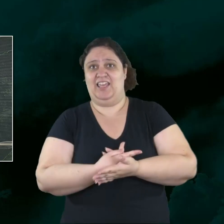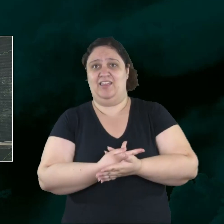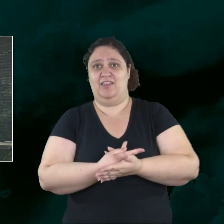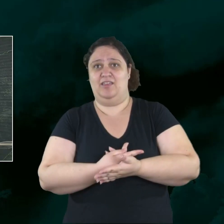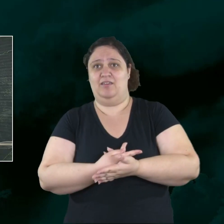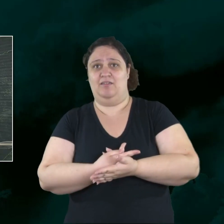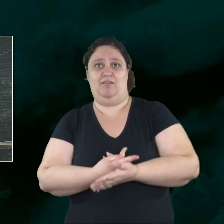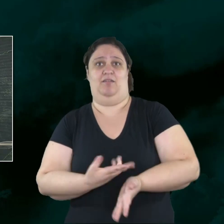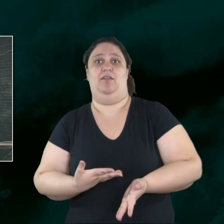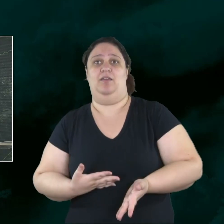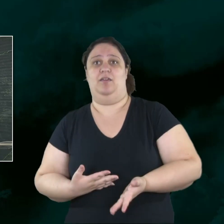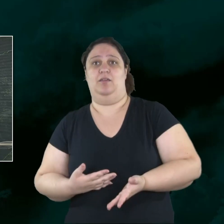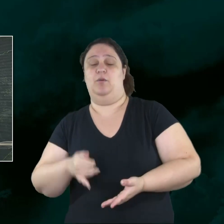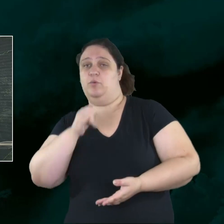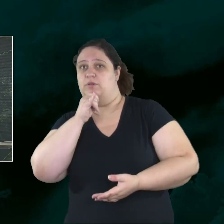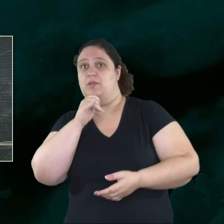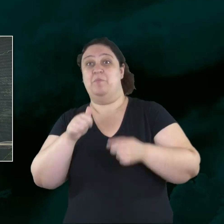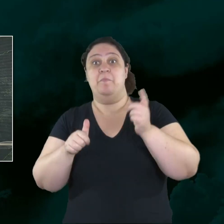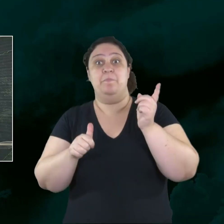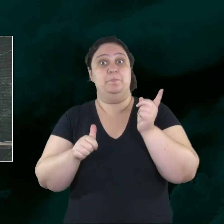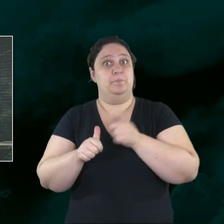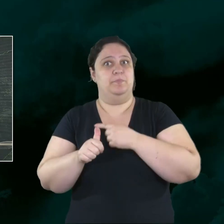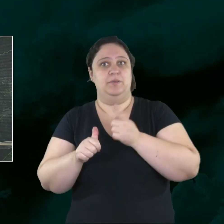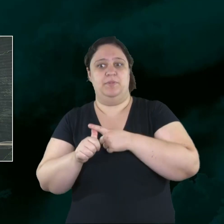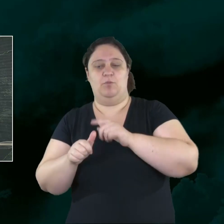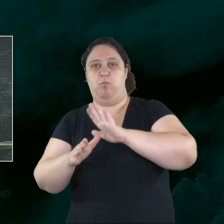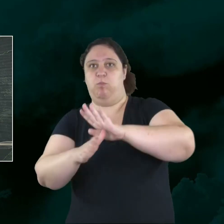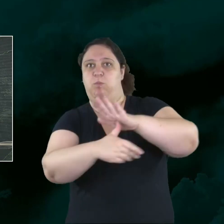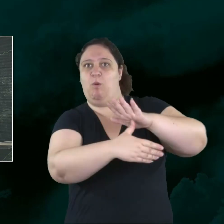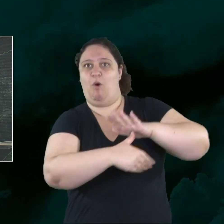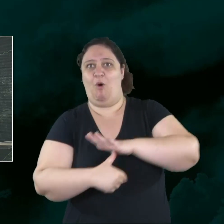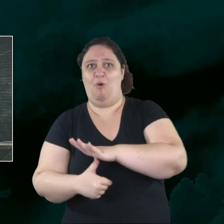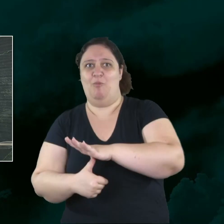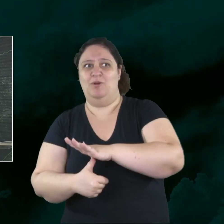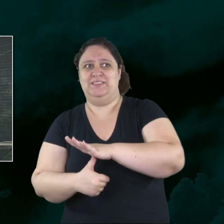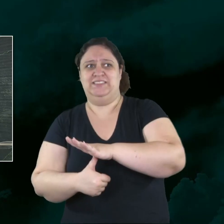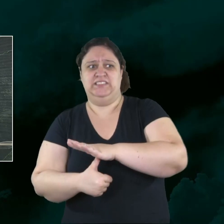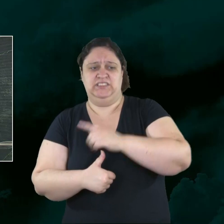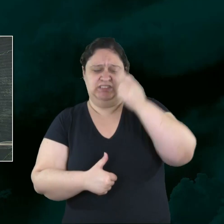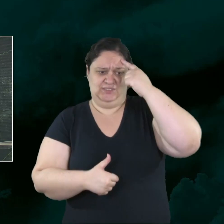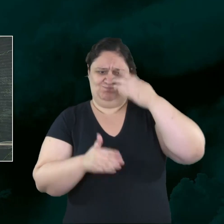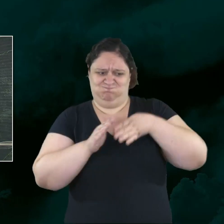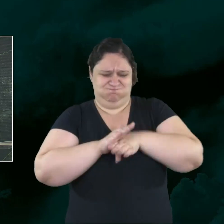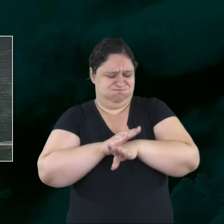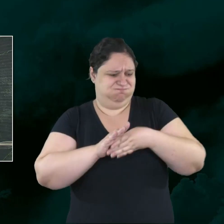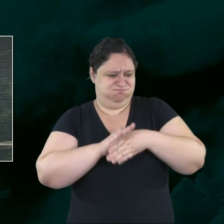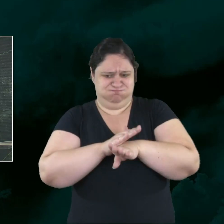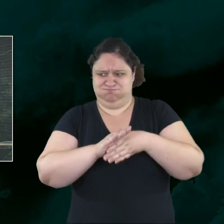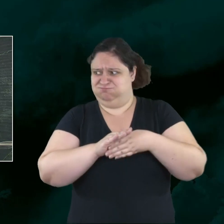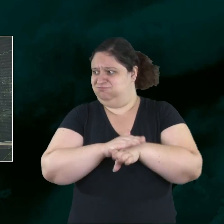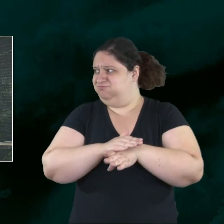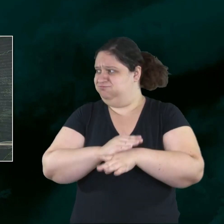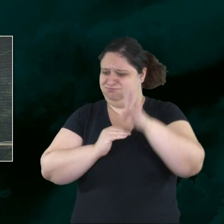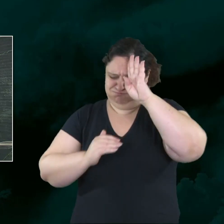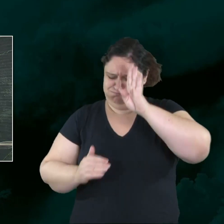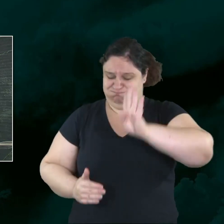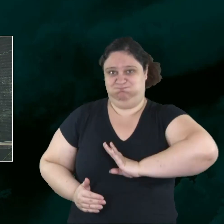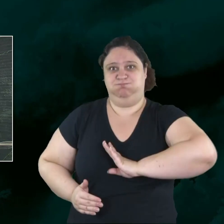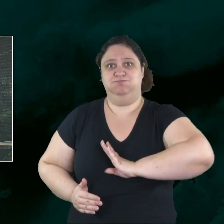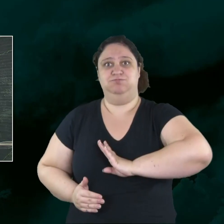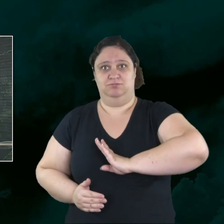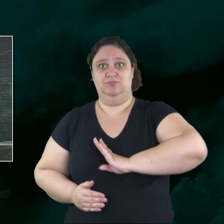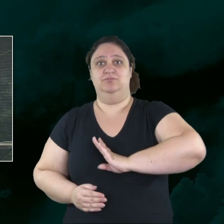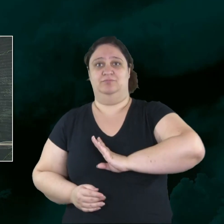você, pela primeira vez, rouba alguma coisa, a sua consciência acusa. A não ser que